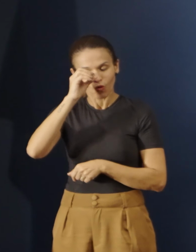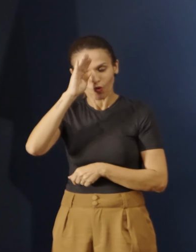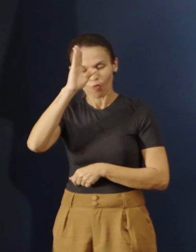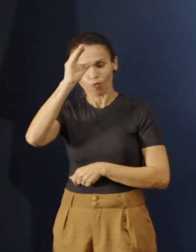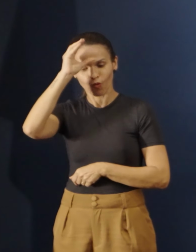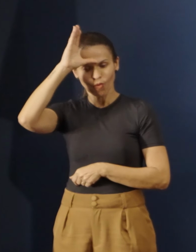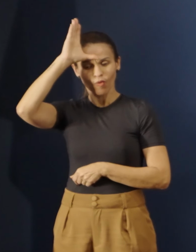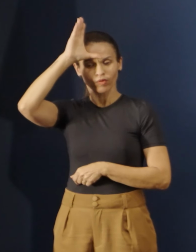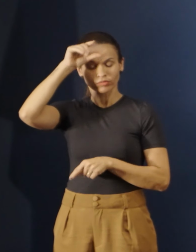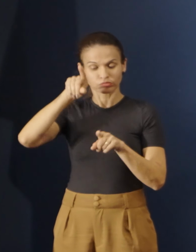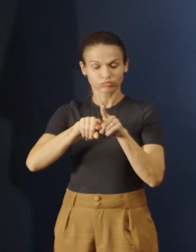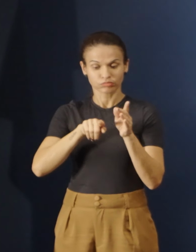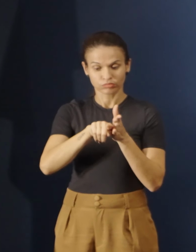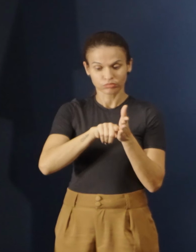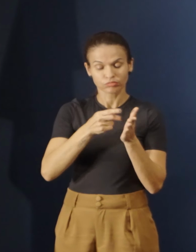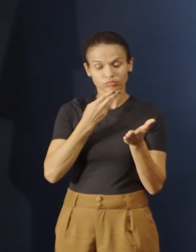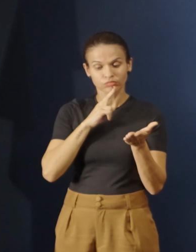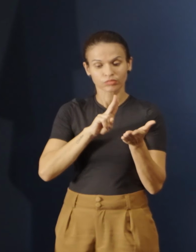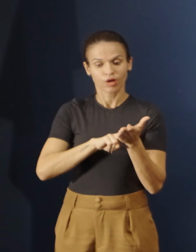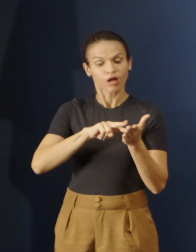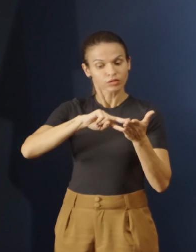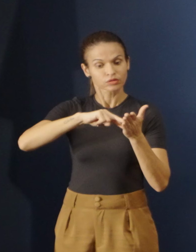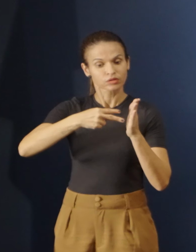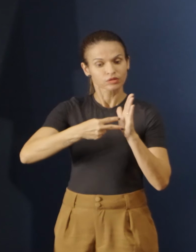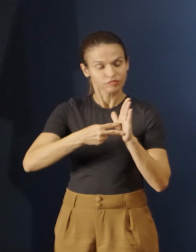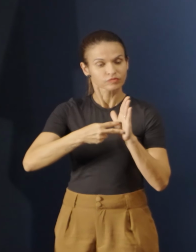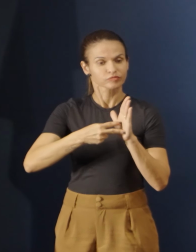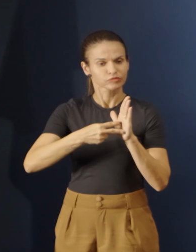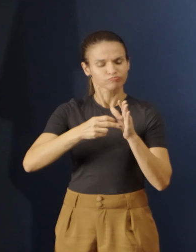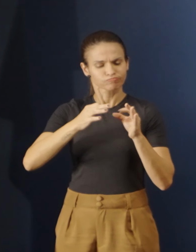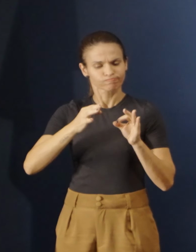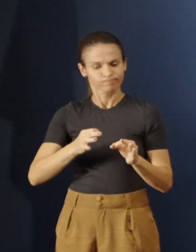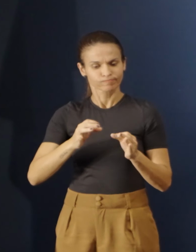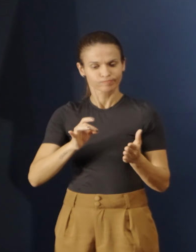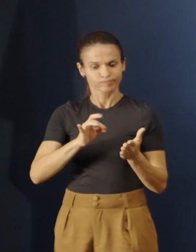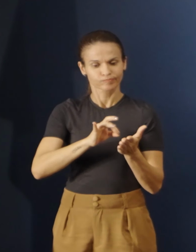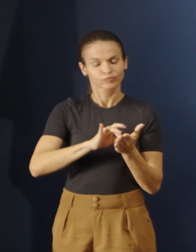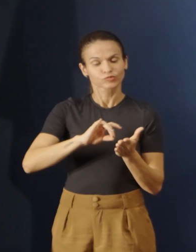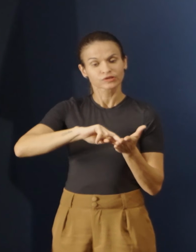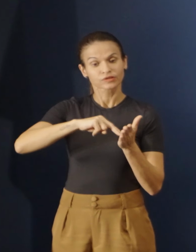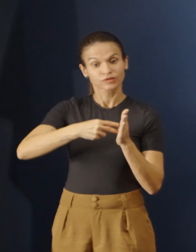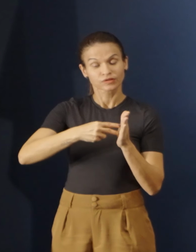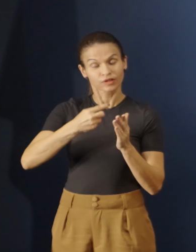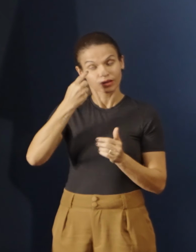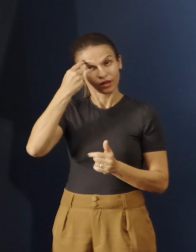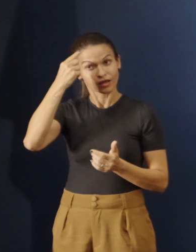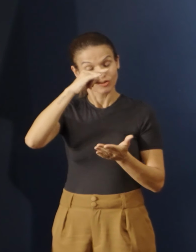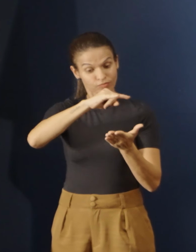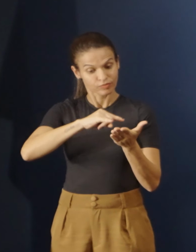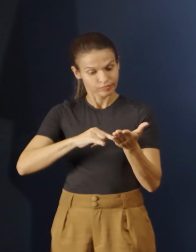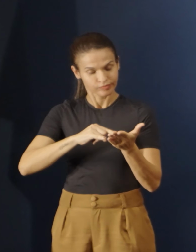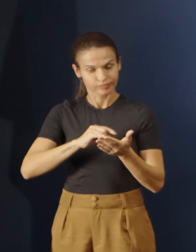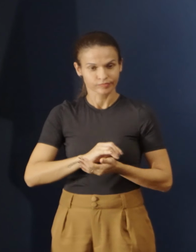A pesquisa de cartas é uma pesquisa de ressignificação de fontes, ressignificação da ideia de documento, inclusive.